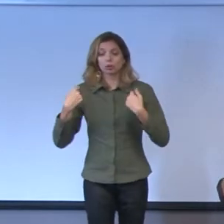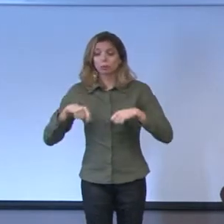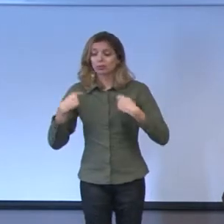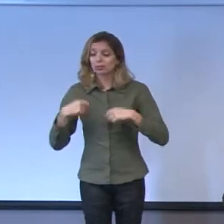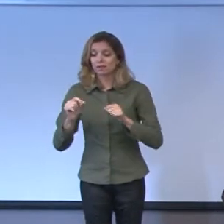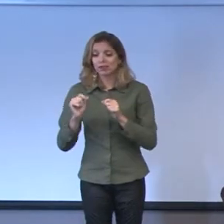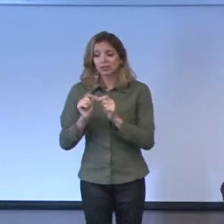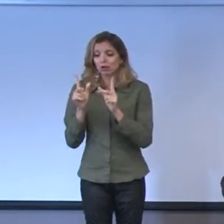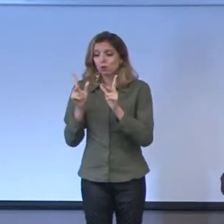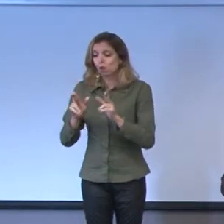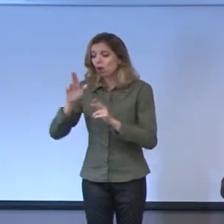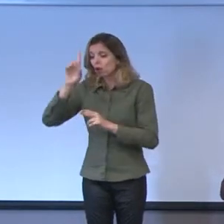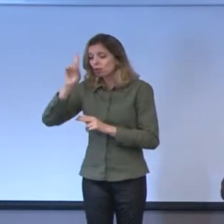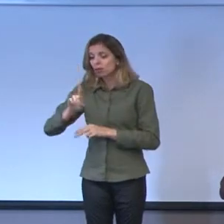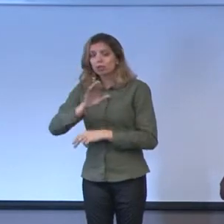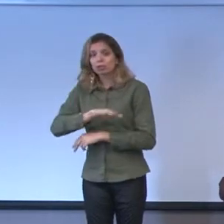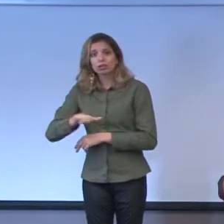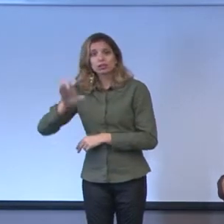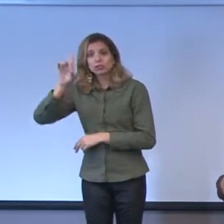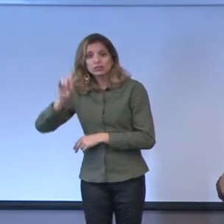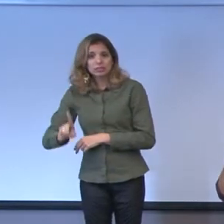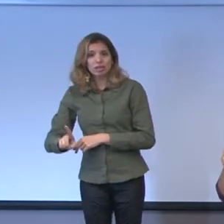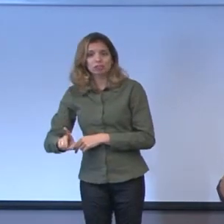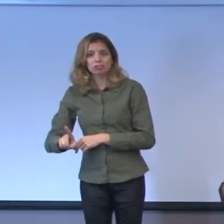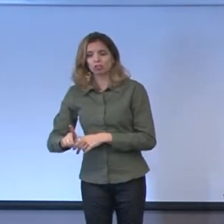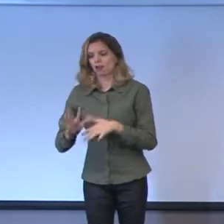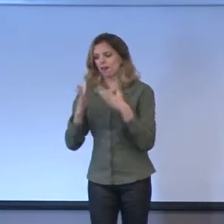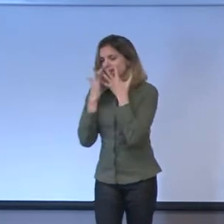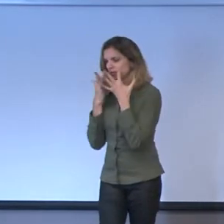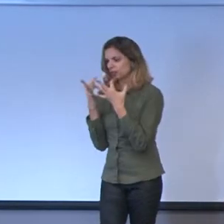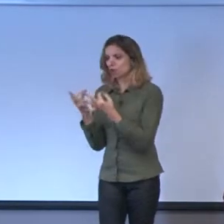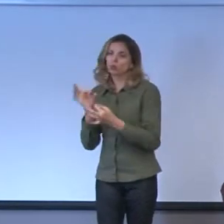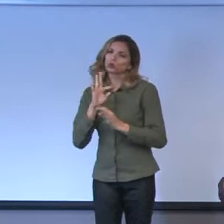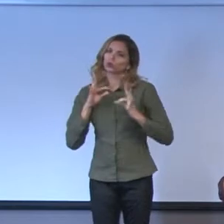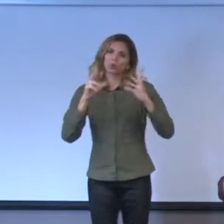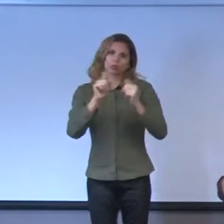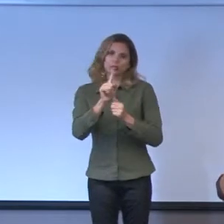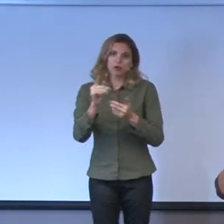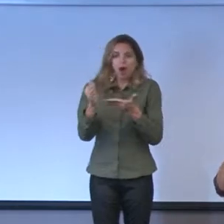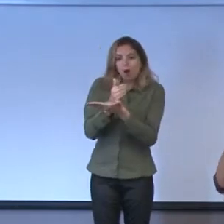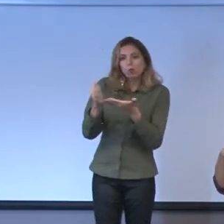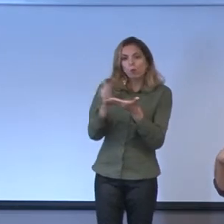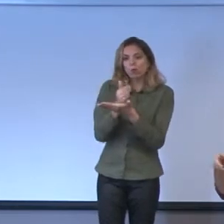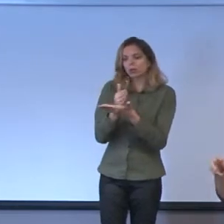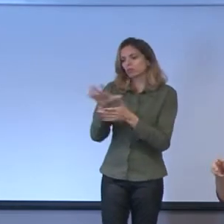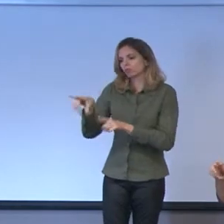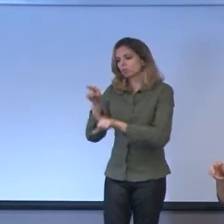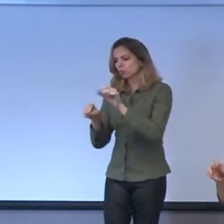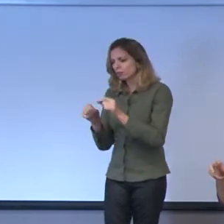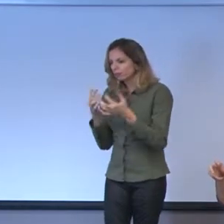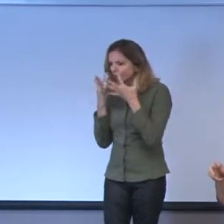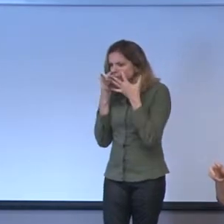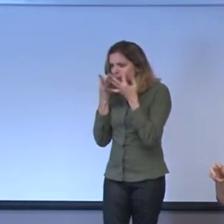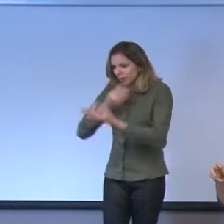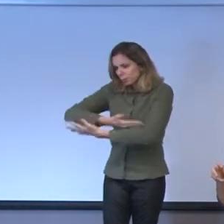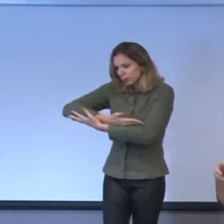com deficiência. Essas crianças foram assistidas, não todas elas, mas parte delas foram assistidas muito